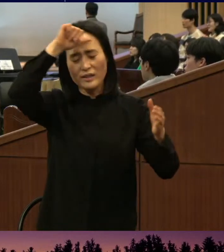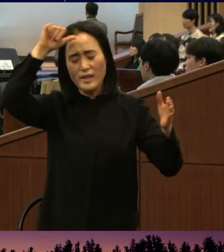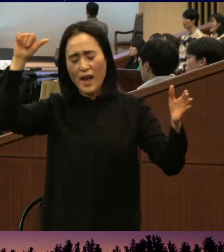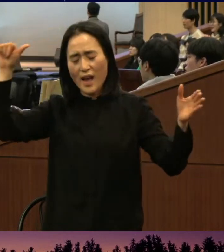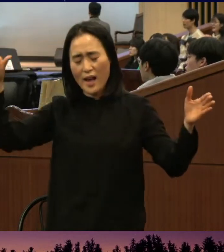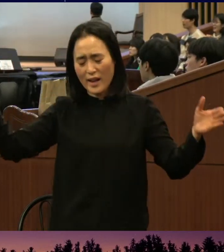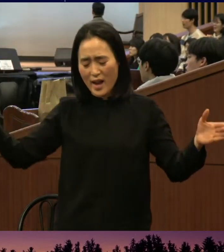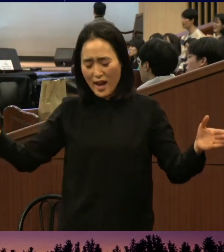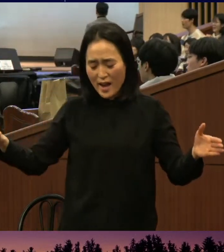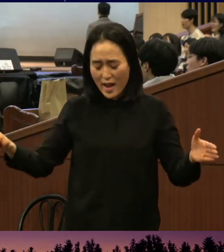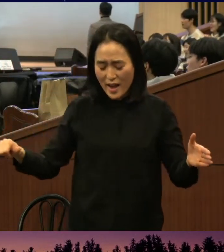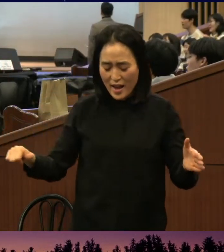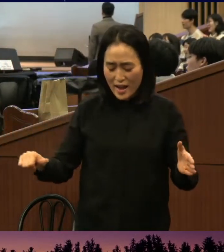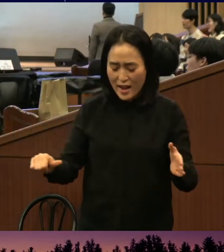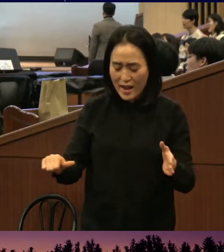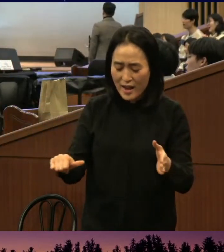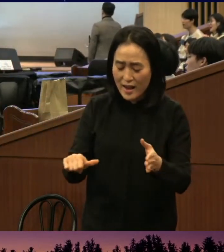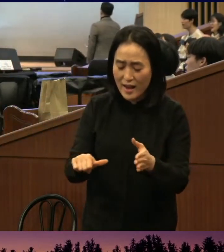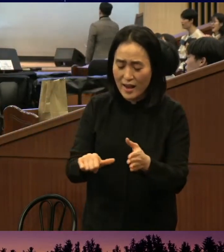평생에